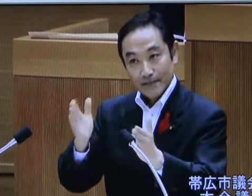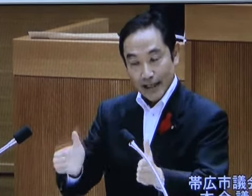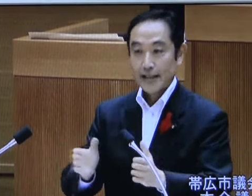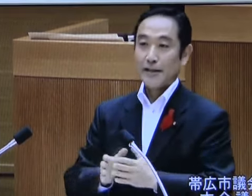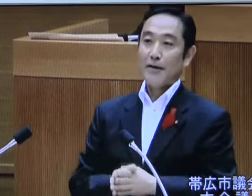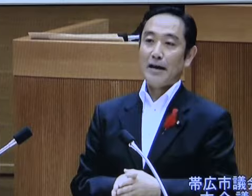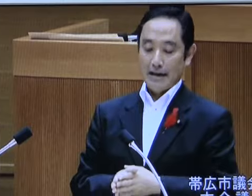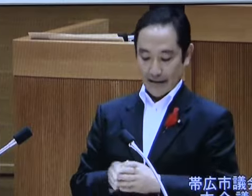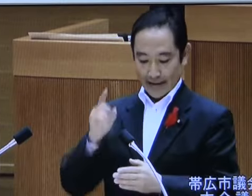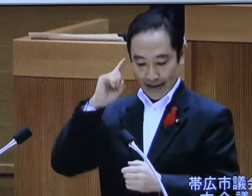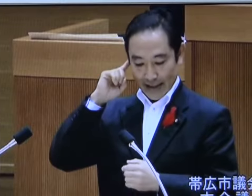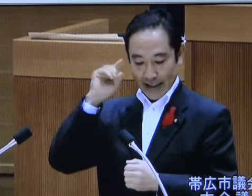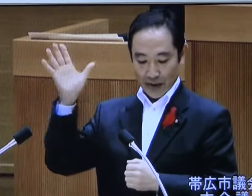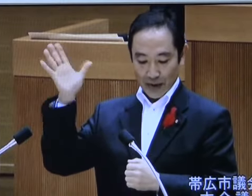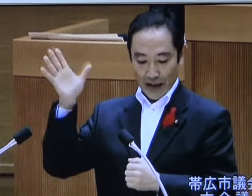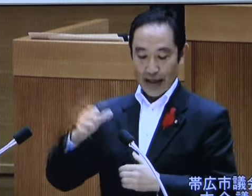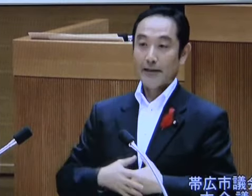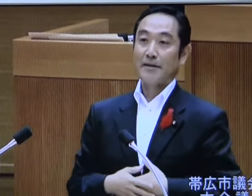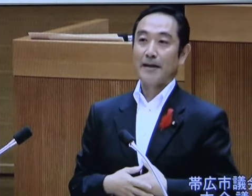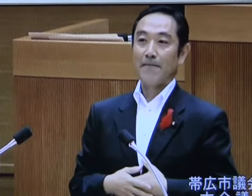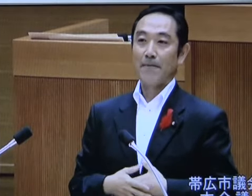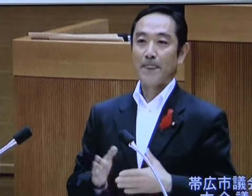限りでは聞いたことはありません。